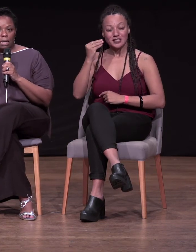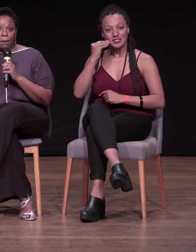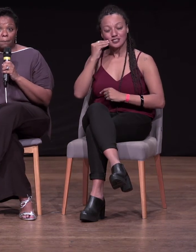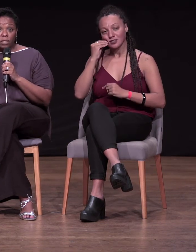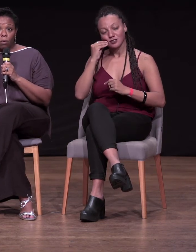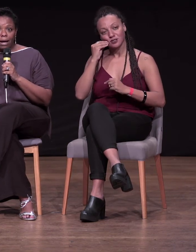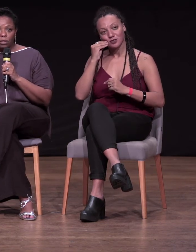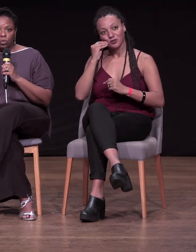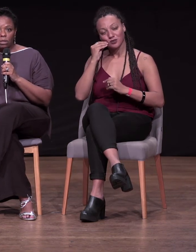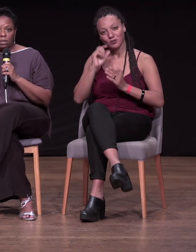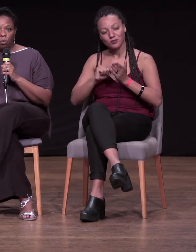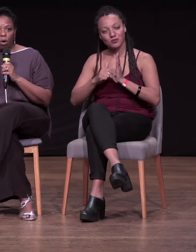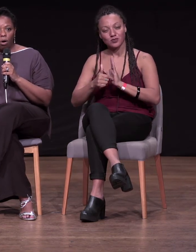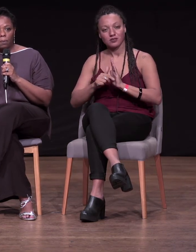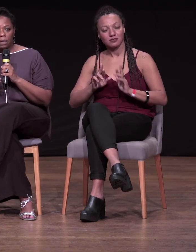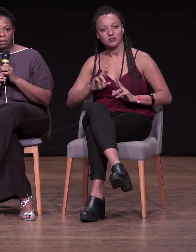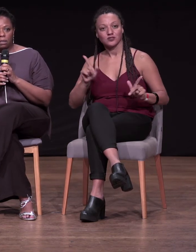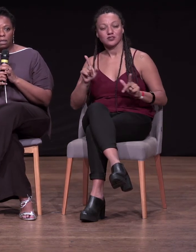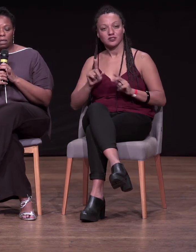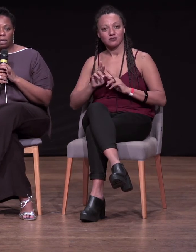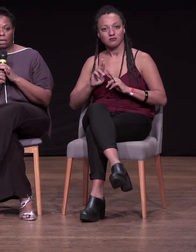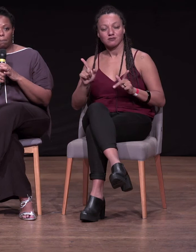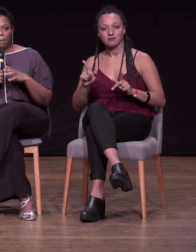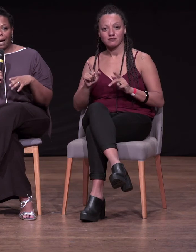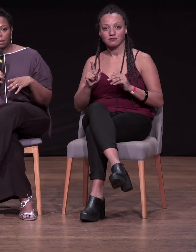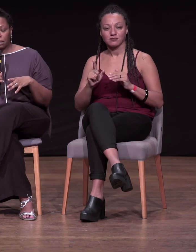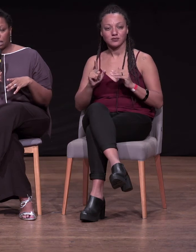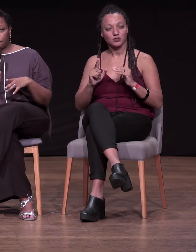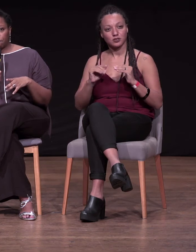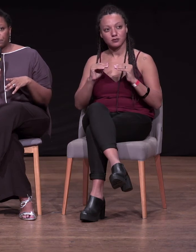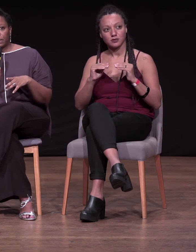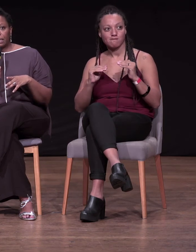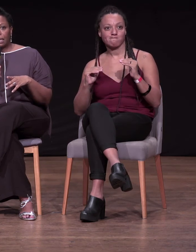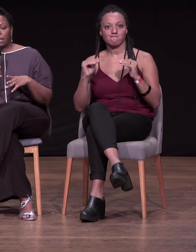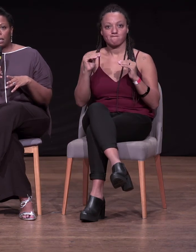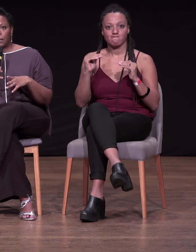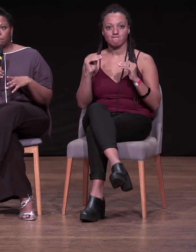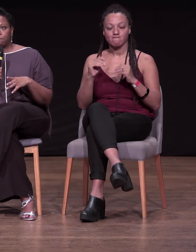né? Mas eu acho que são obras que partem